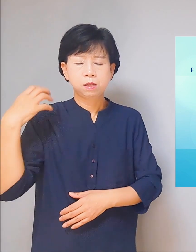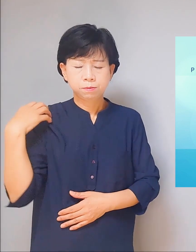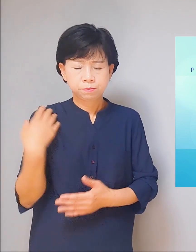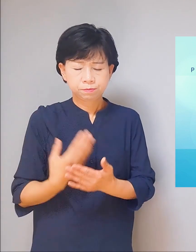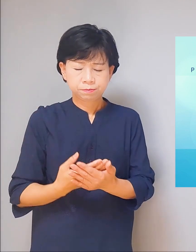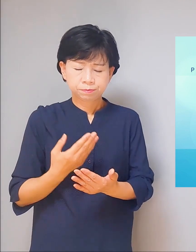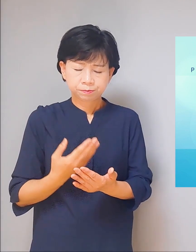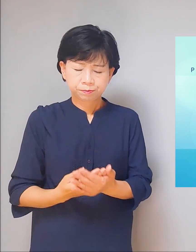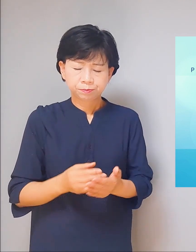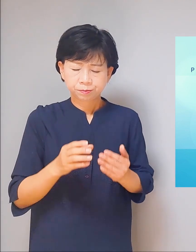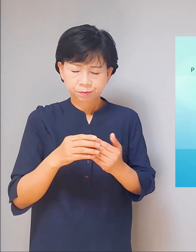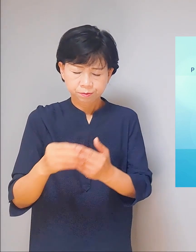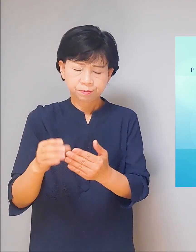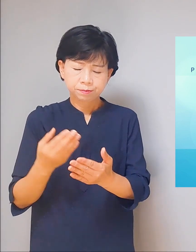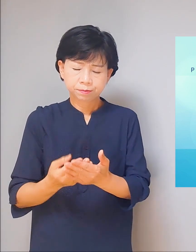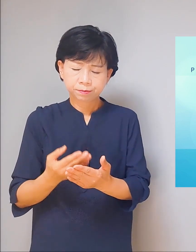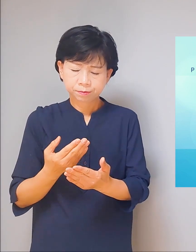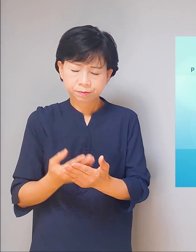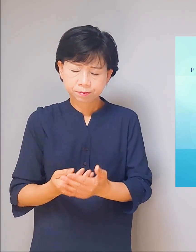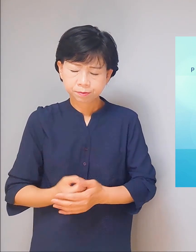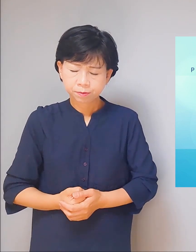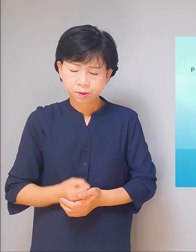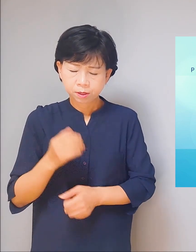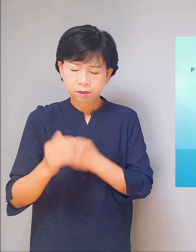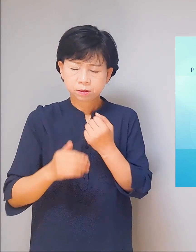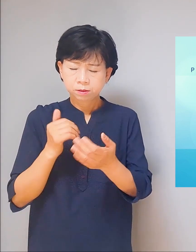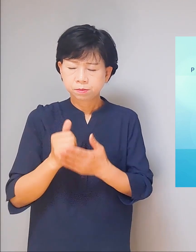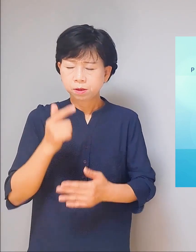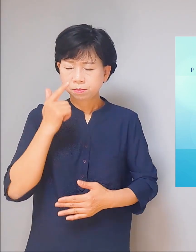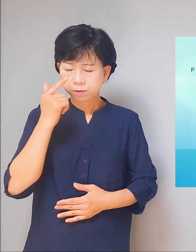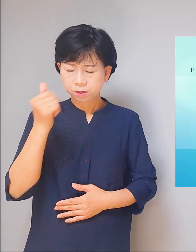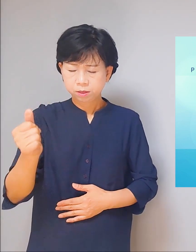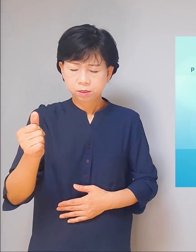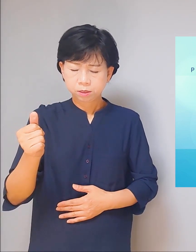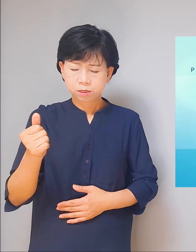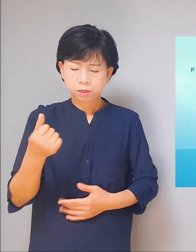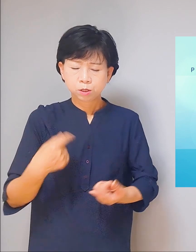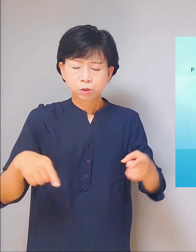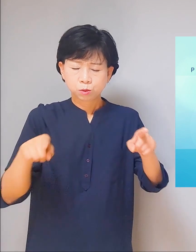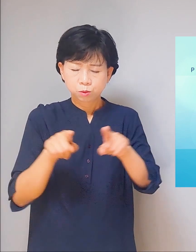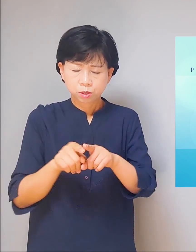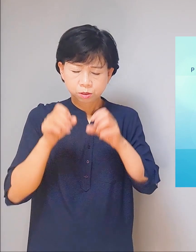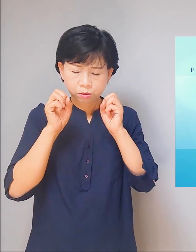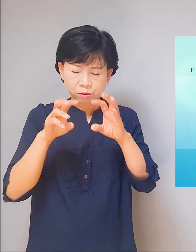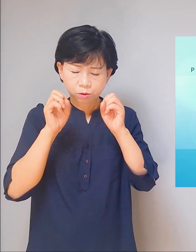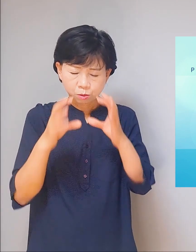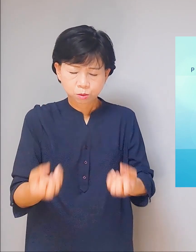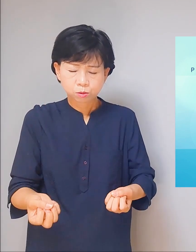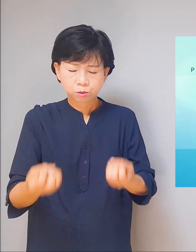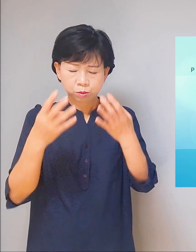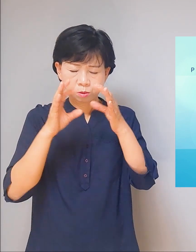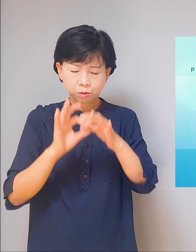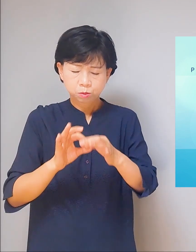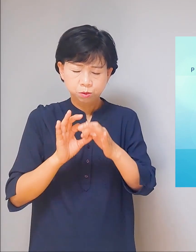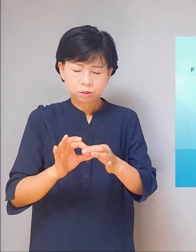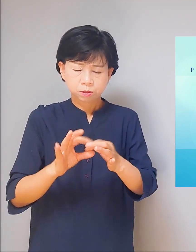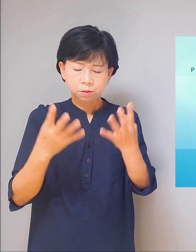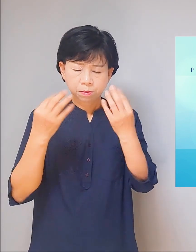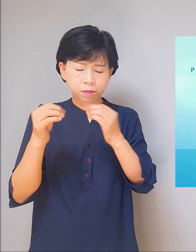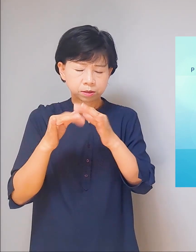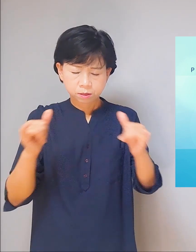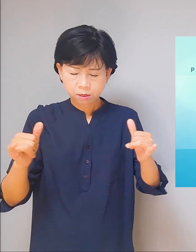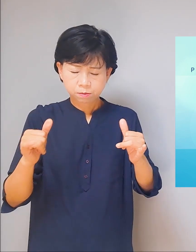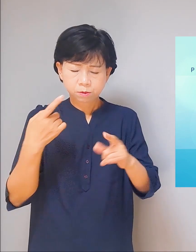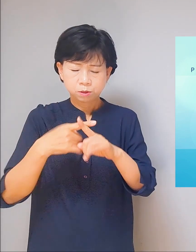되게 인도하여 주시옵소서. 아멘. 하나님 아버지, 투게더 전도 축제를 통하여서 많은 영혼들이 주의 전에